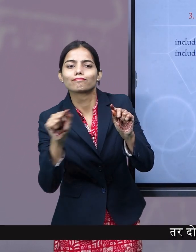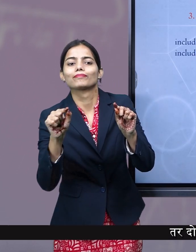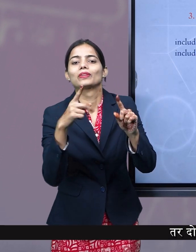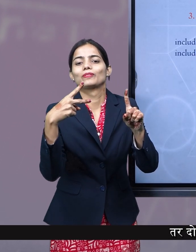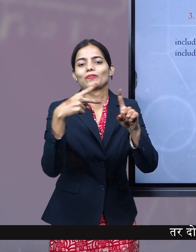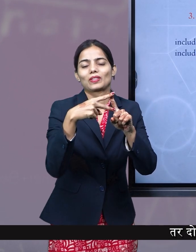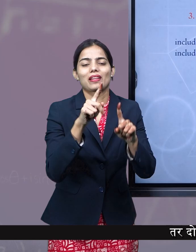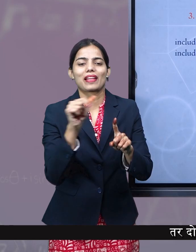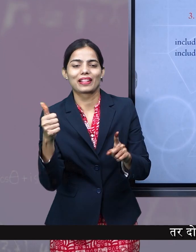असतात.